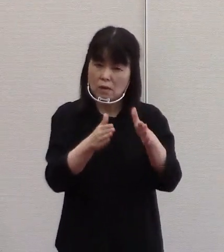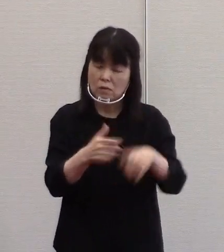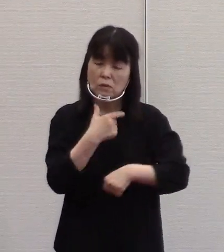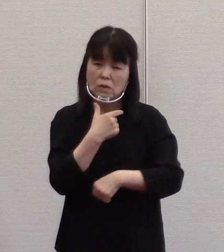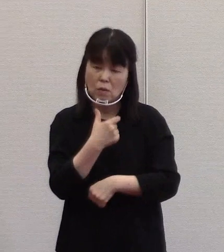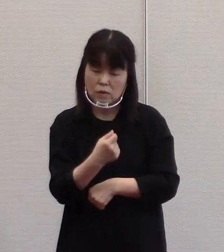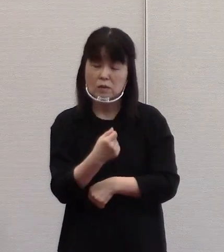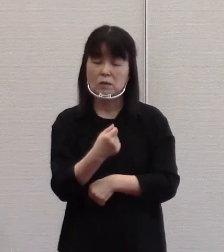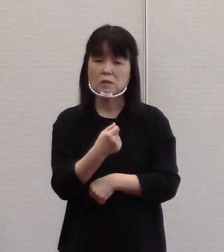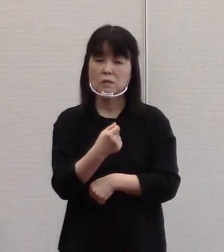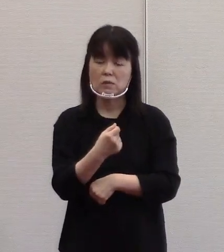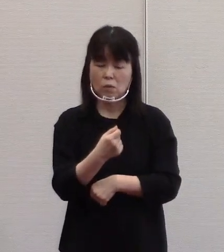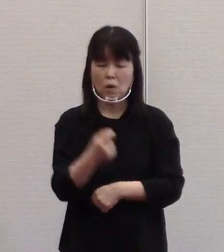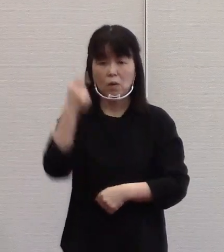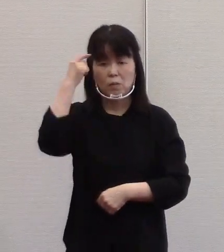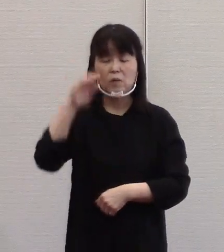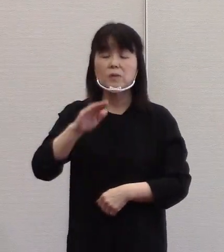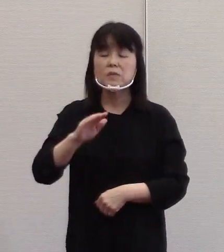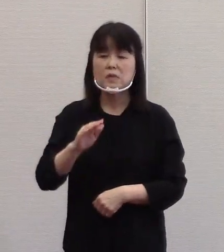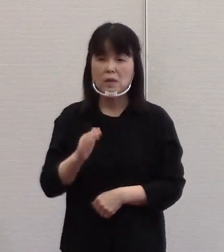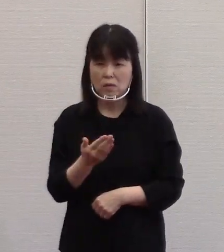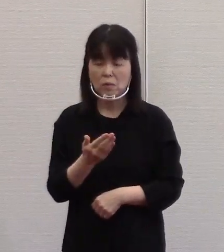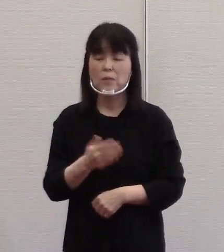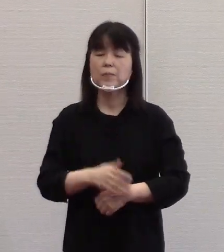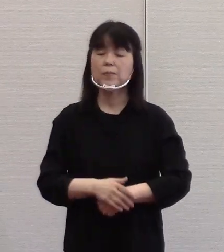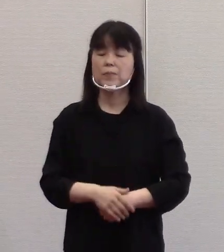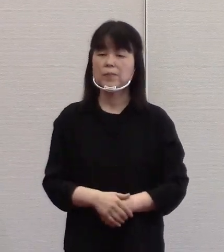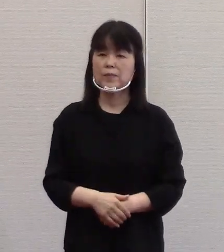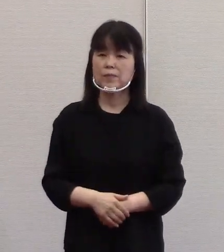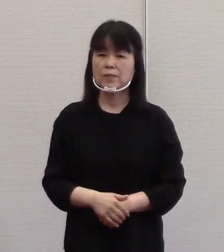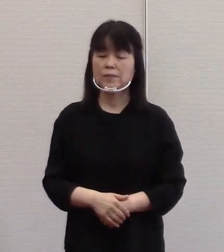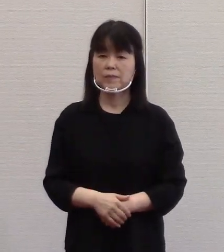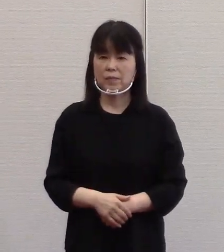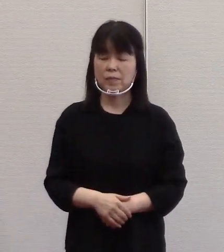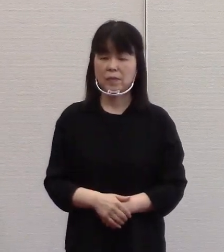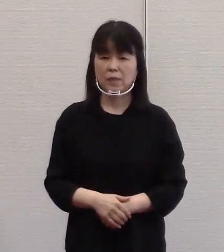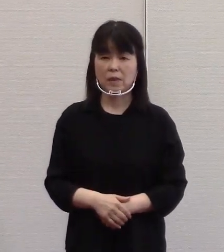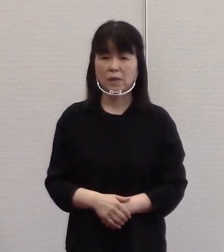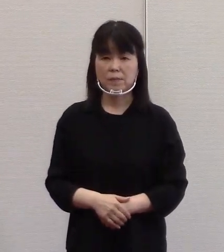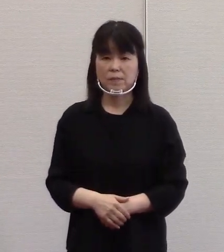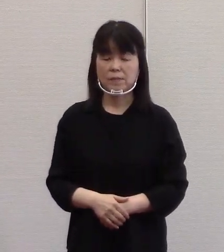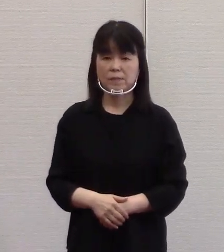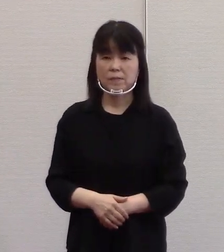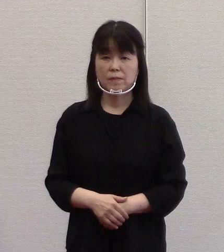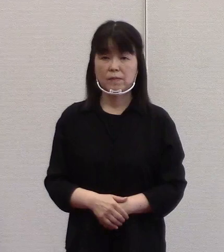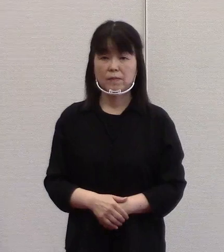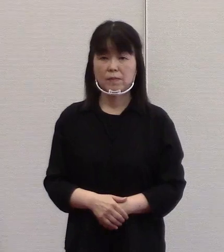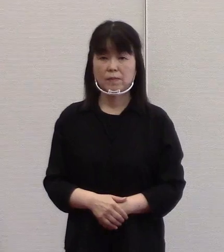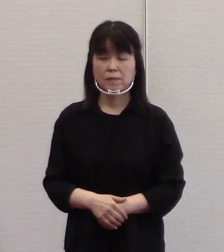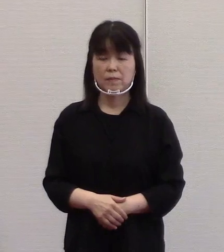ども、そうは言ってもですね、やはりこの全く